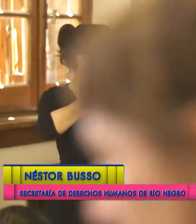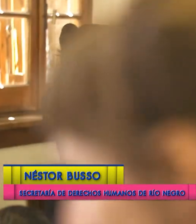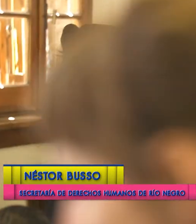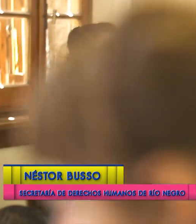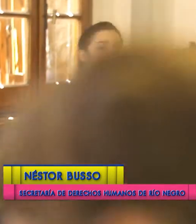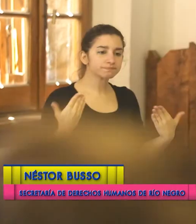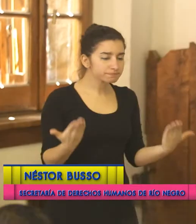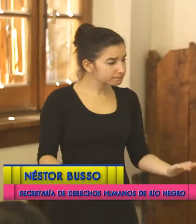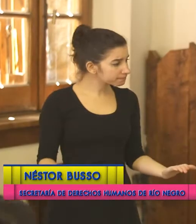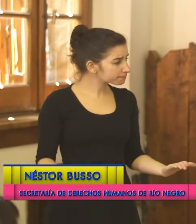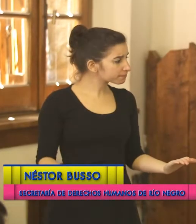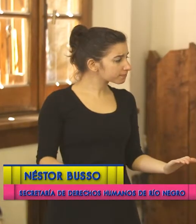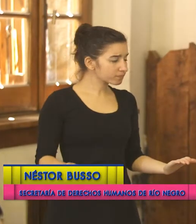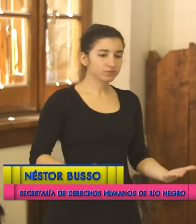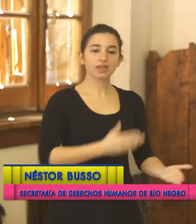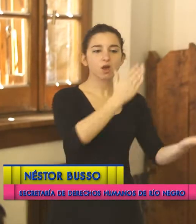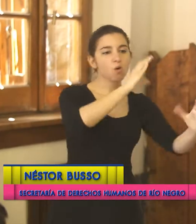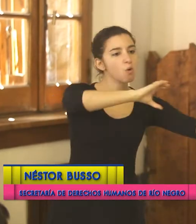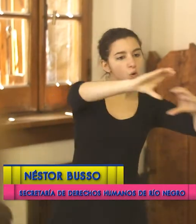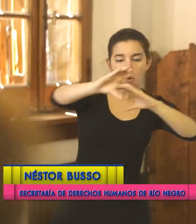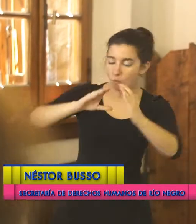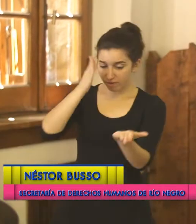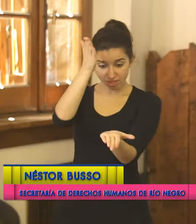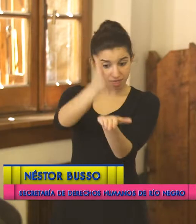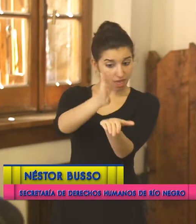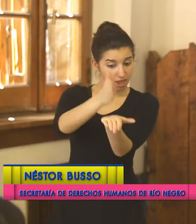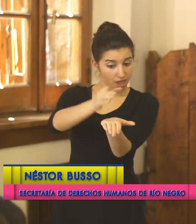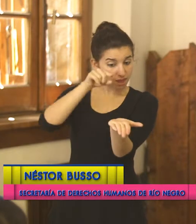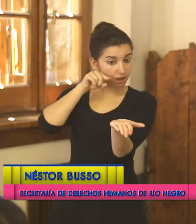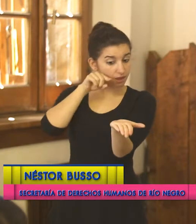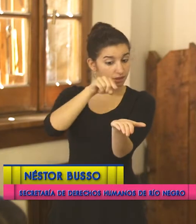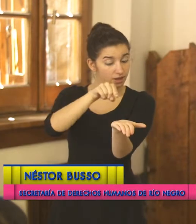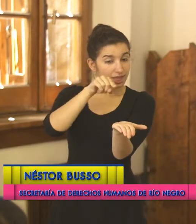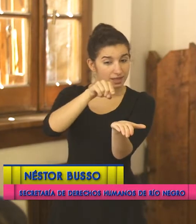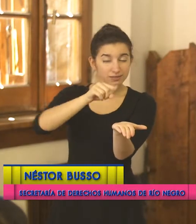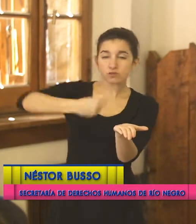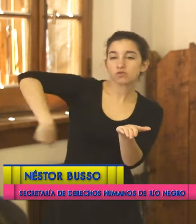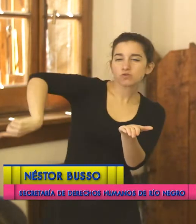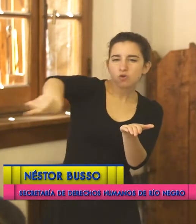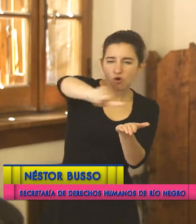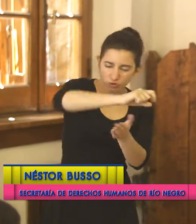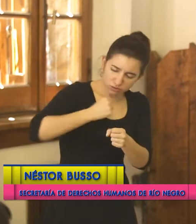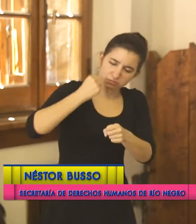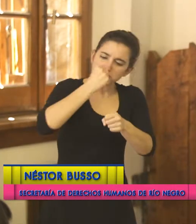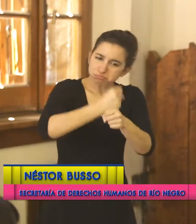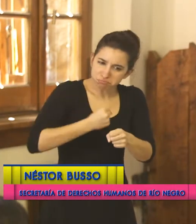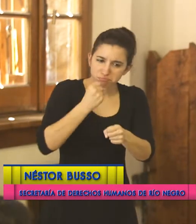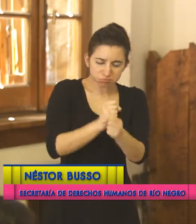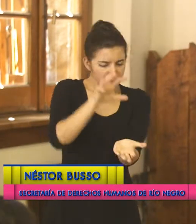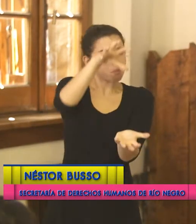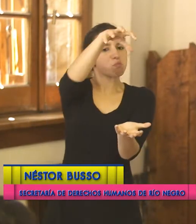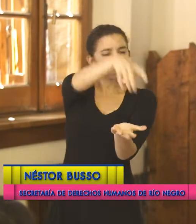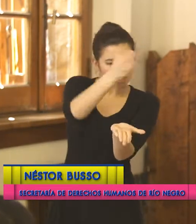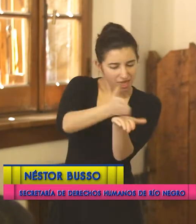entonces este derecho a la comunicación que tenemos que trabajar que tenemos que instalar como